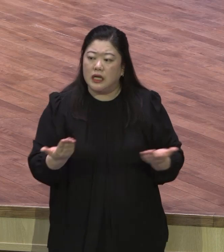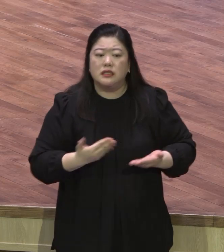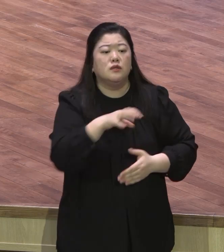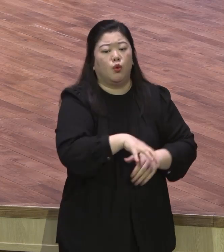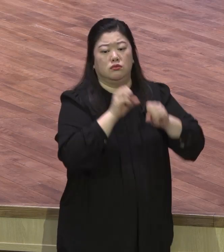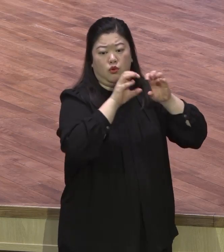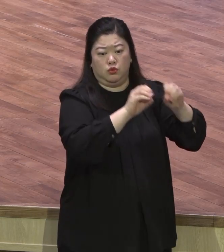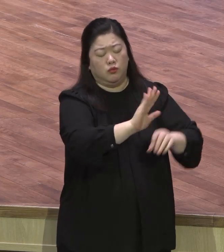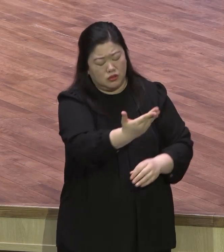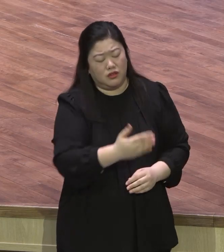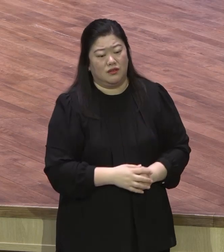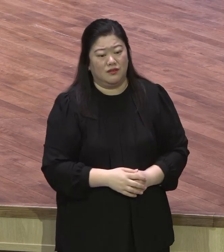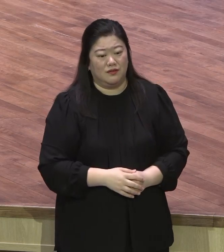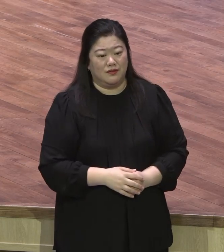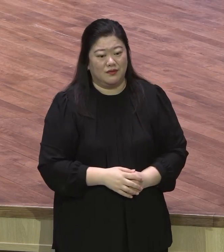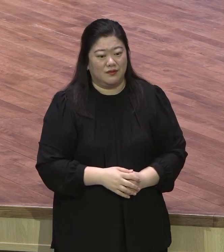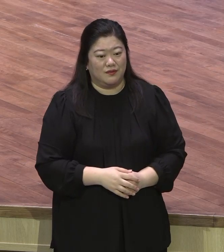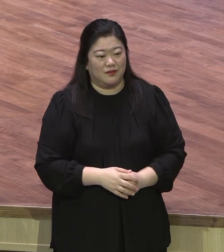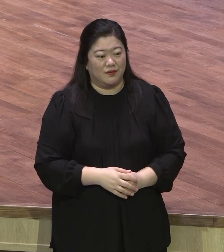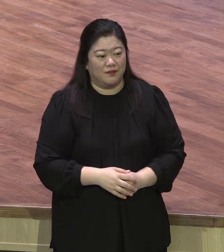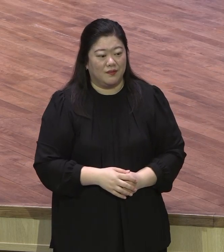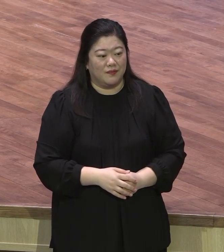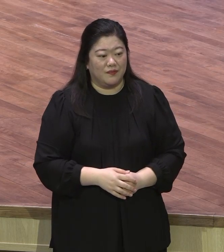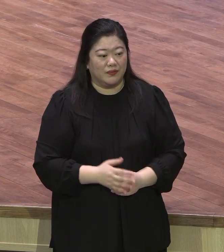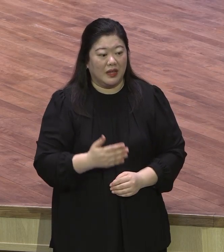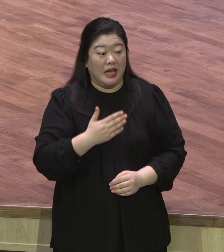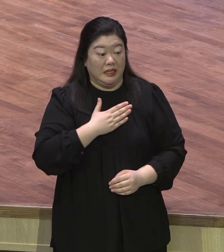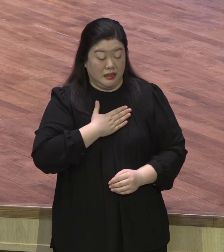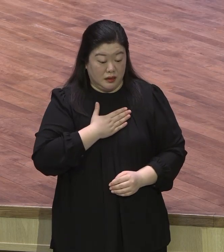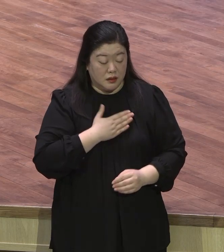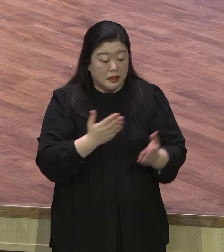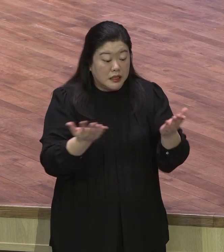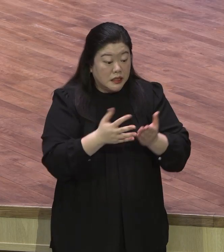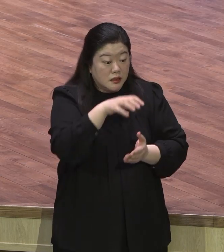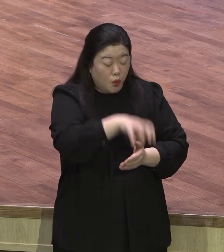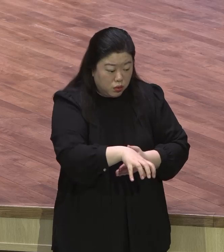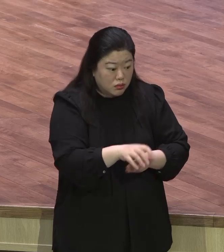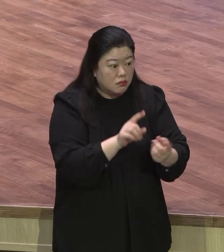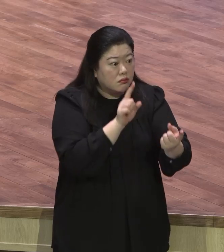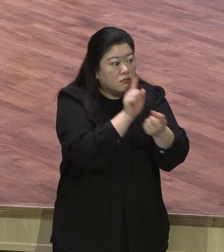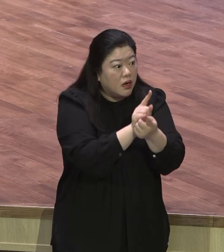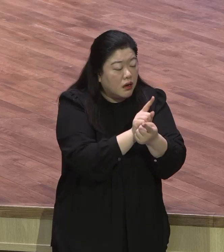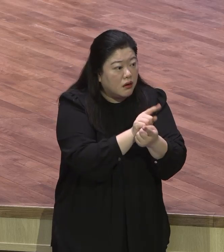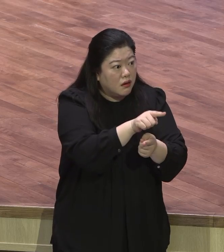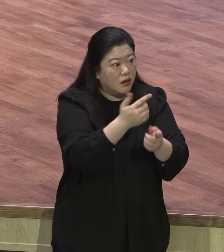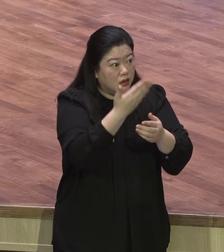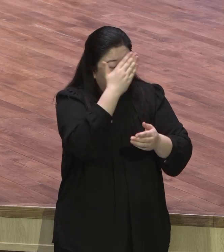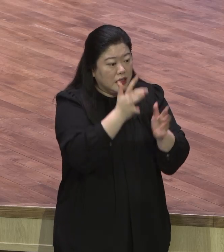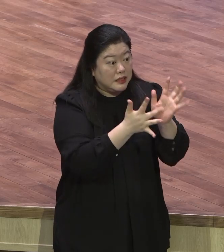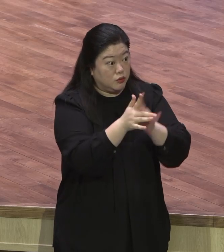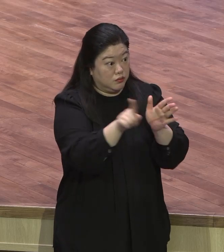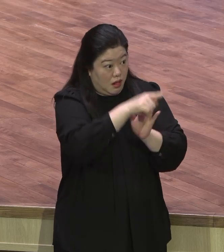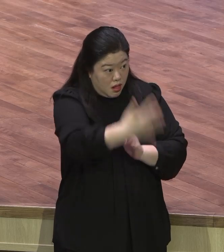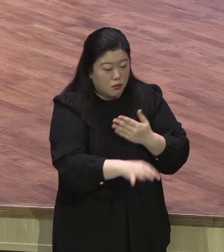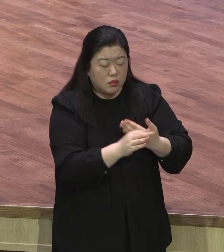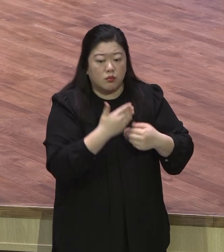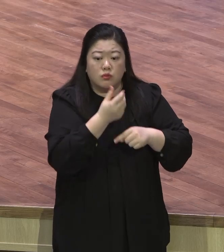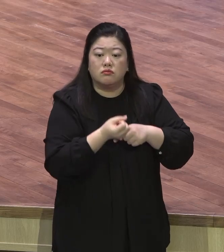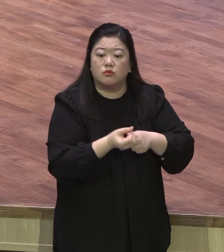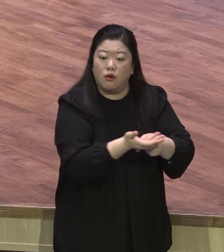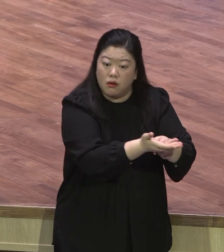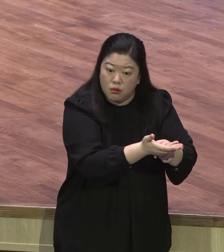나가서 막 선교지 현장에서 다른 민족들이 보험 증가하는 것도 중요하고 나는 내 현장에서 내가 살고 있는